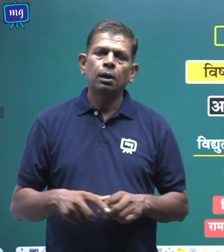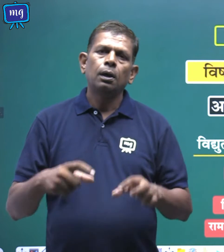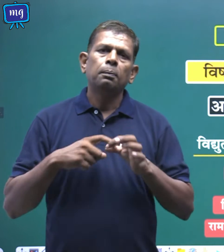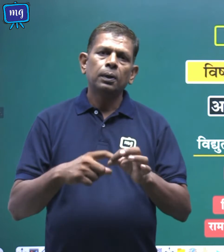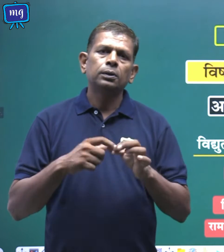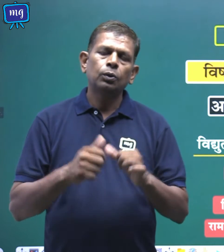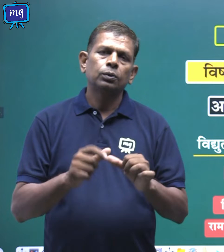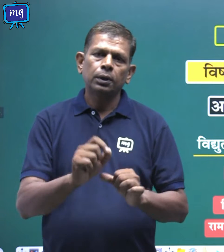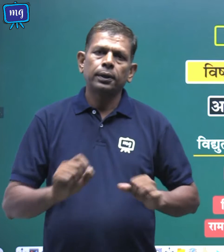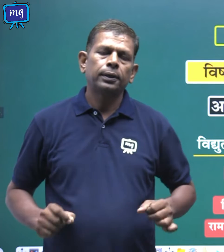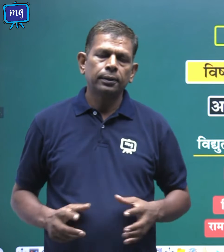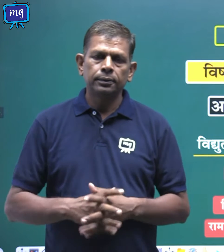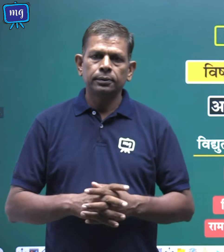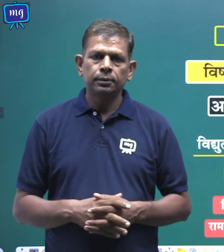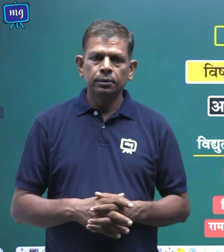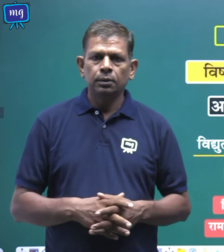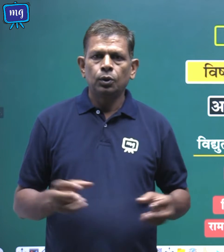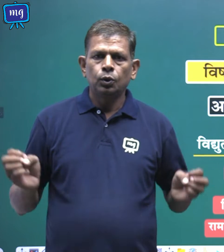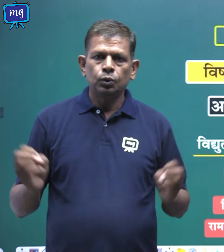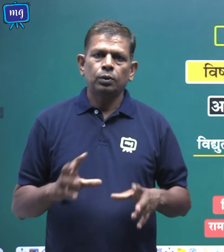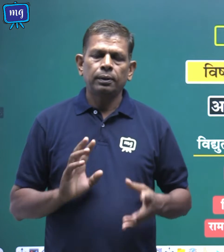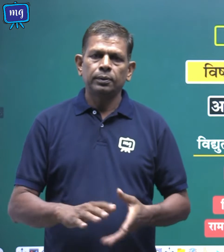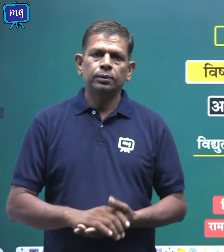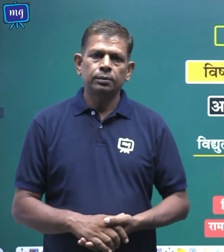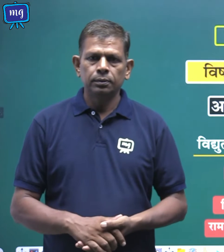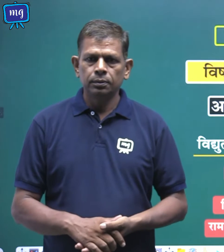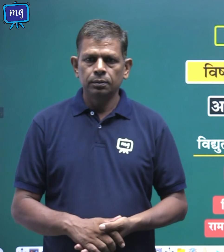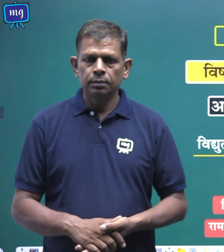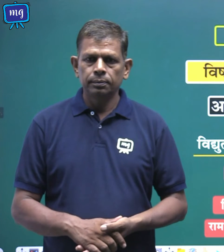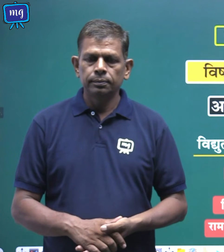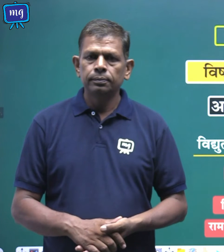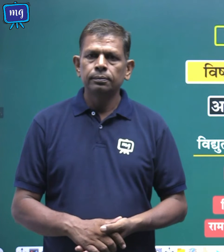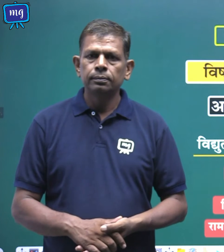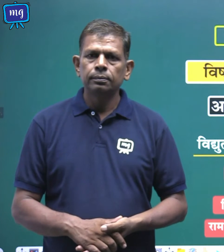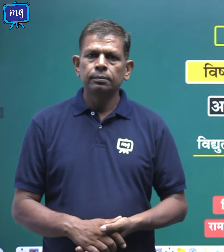प्रश्नोत्तर करेंगे। शुरू करें बच्चों।